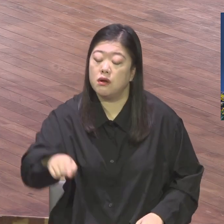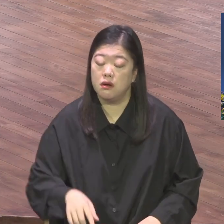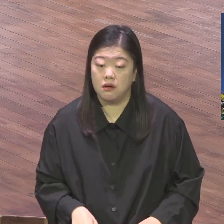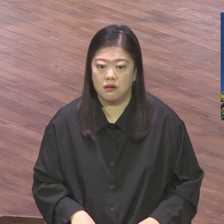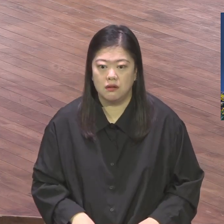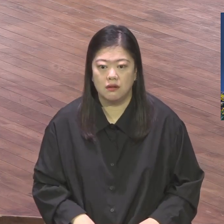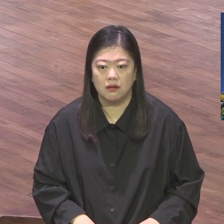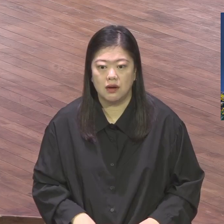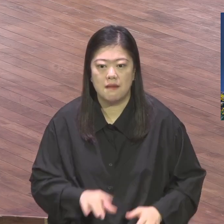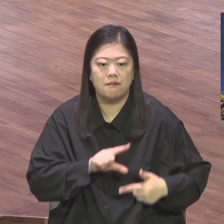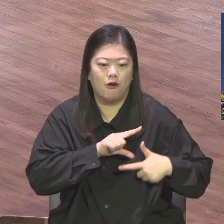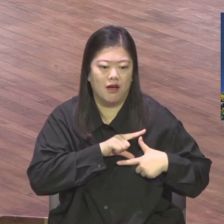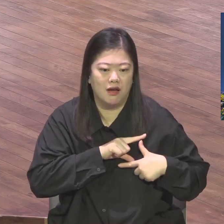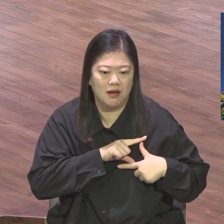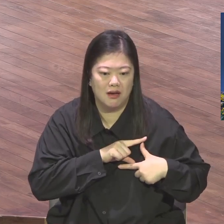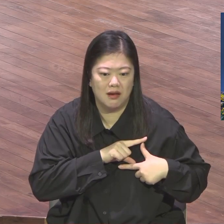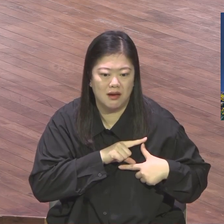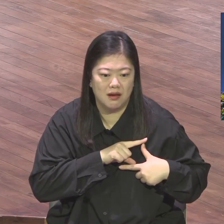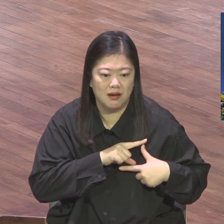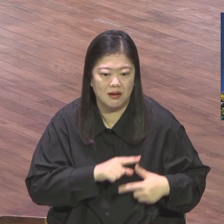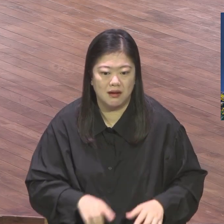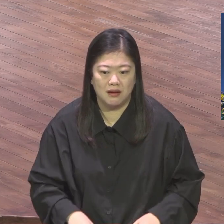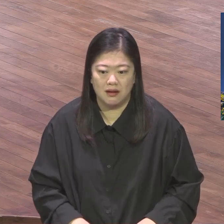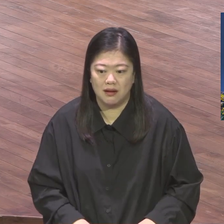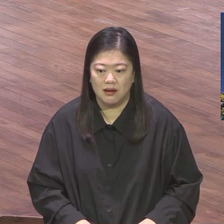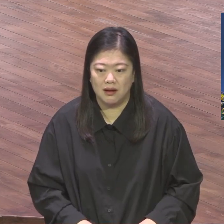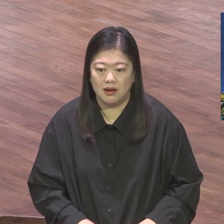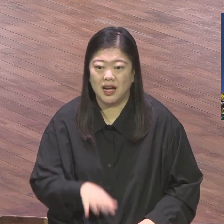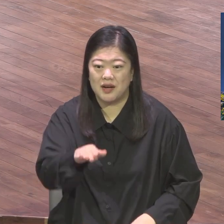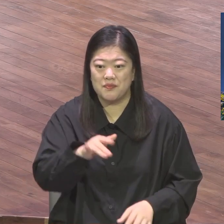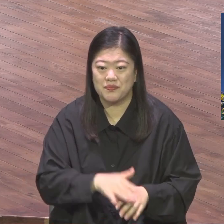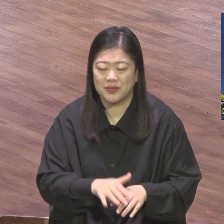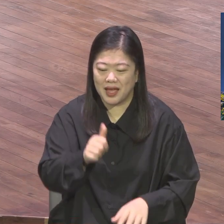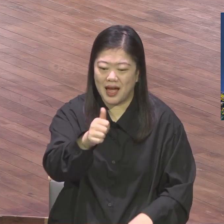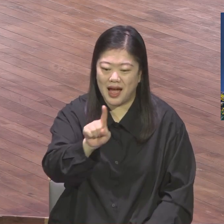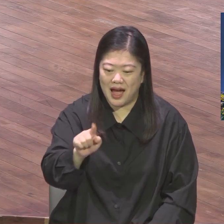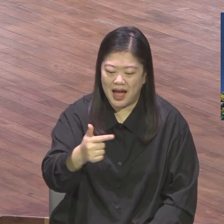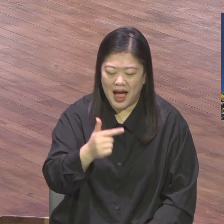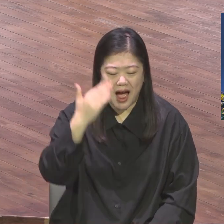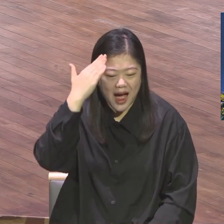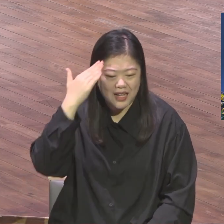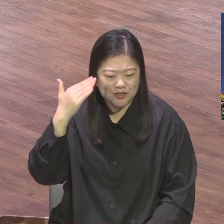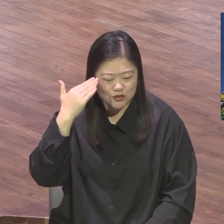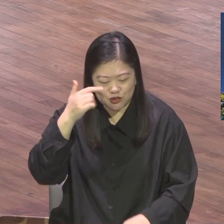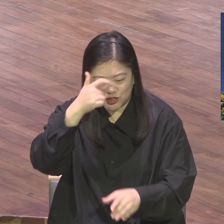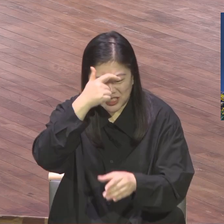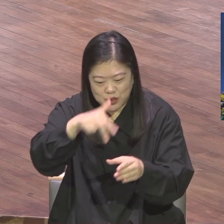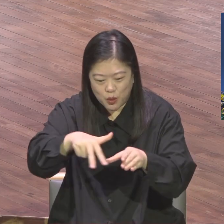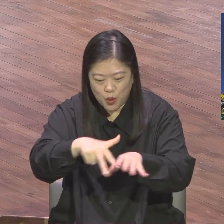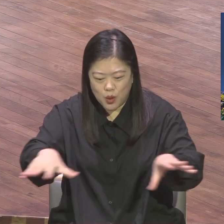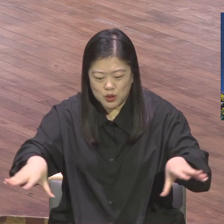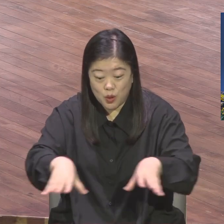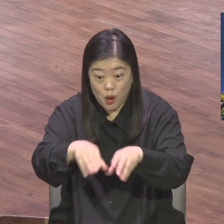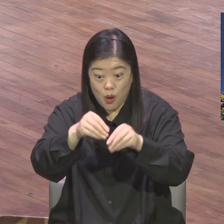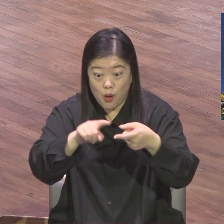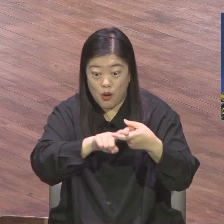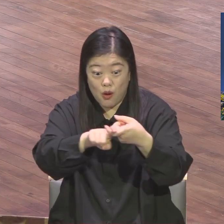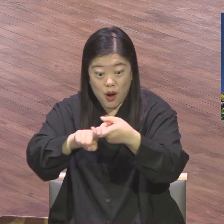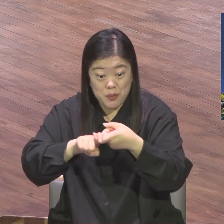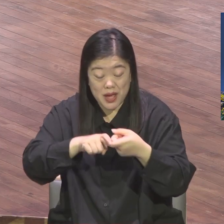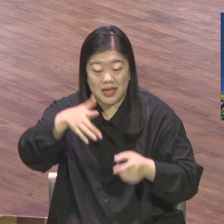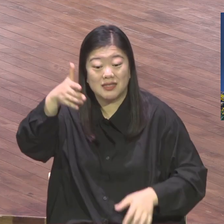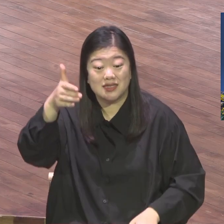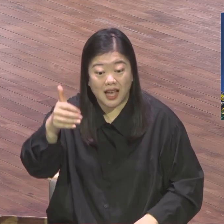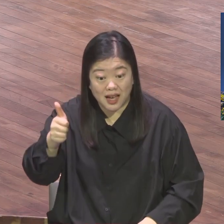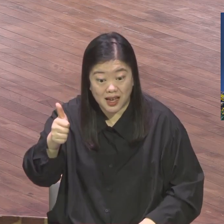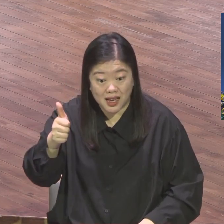한국에 난리지요. 막 한국 교회 통틀어 한교총 한장총 한교총 다통 내가 총회장 해야지.